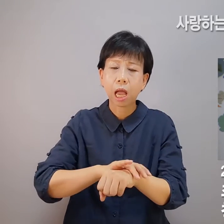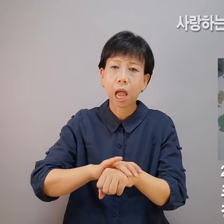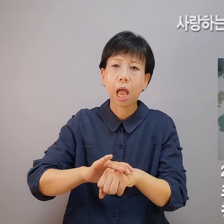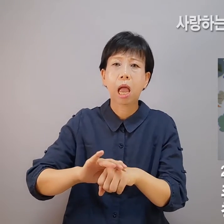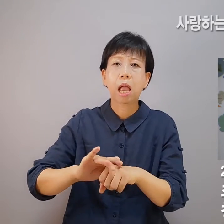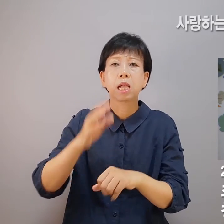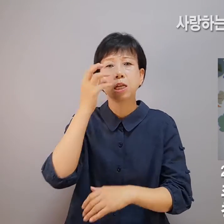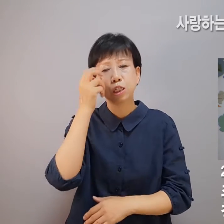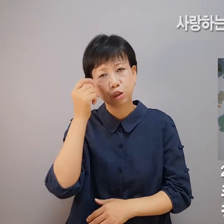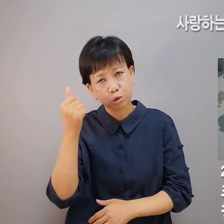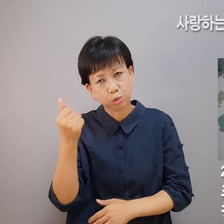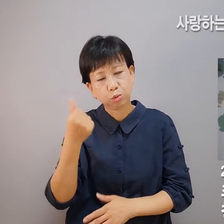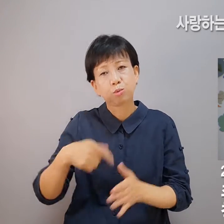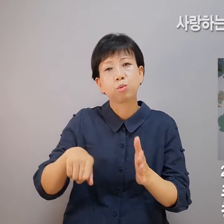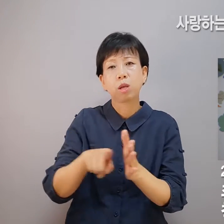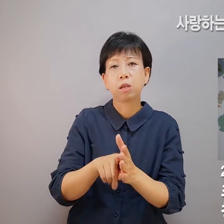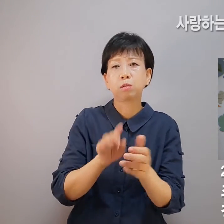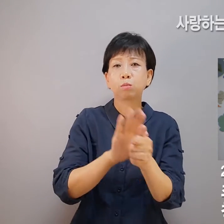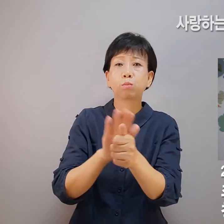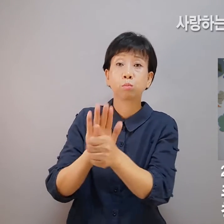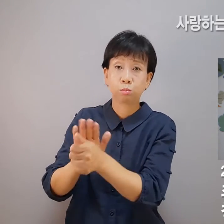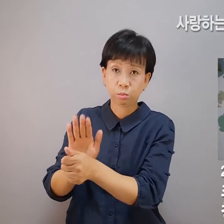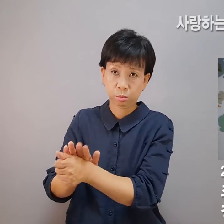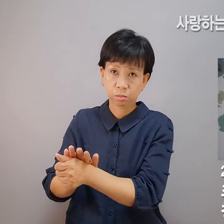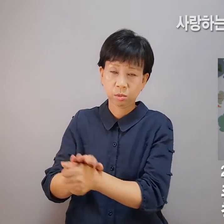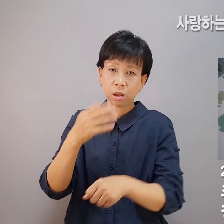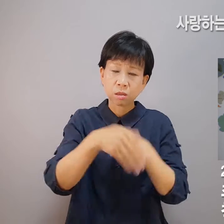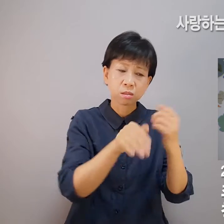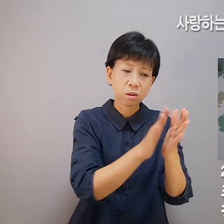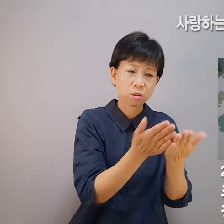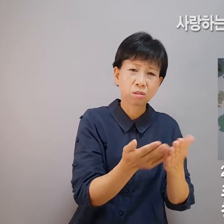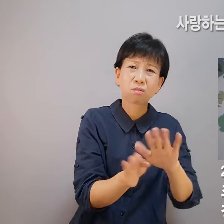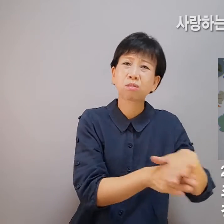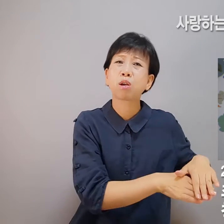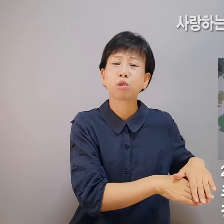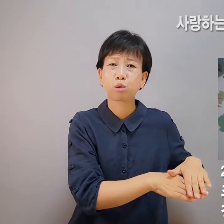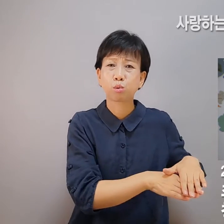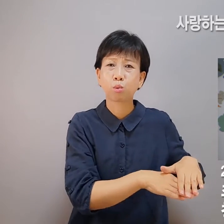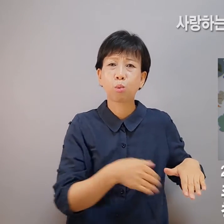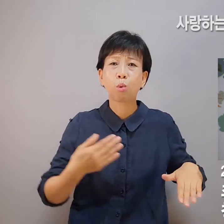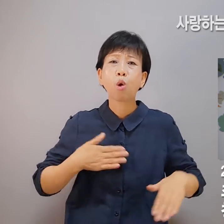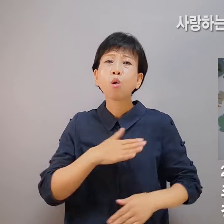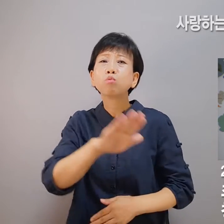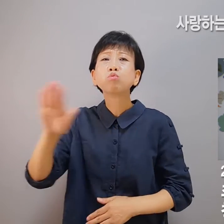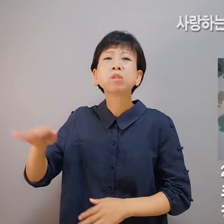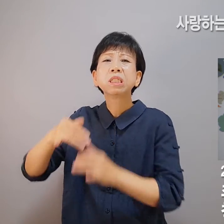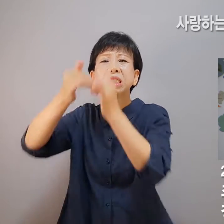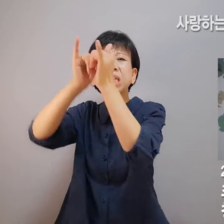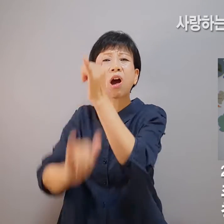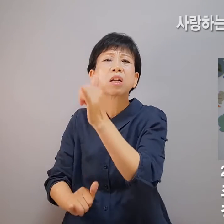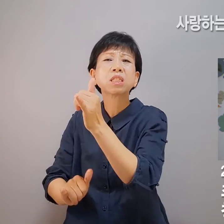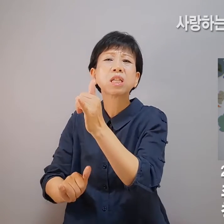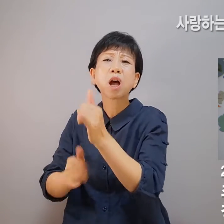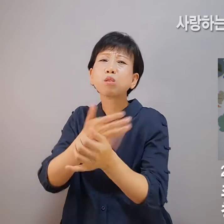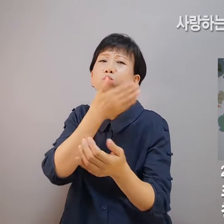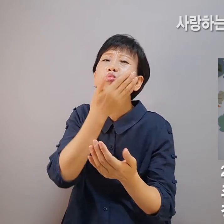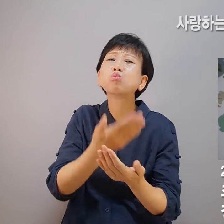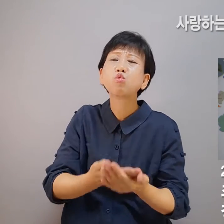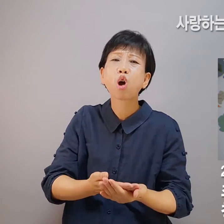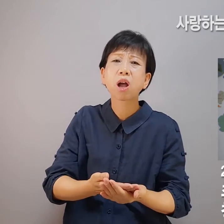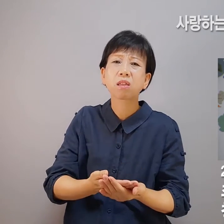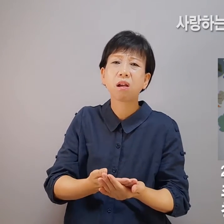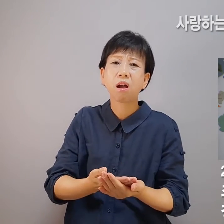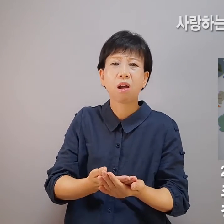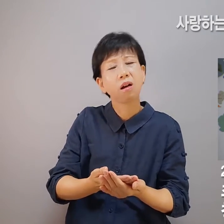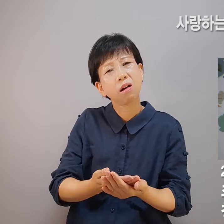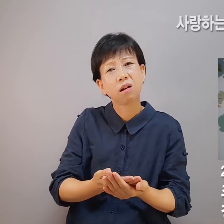이제 성경보다 전통이 더 중요시하게 되는 거예요. 오늘 우리 찬양대도 보니까 흰색이 아니고 빨간색,